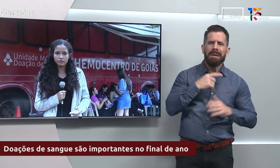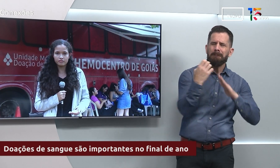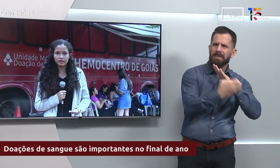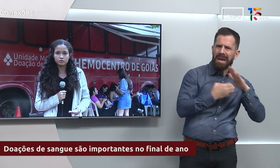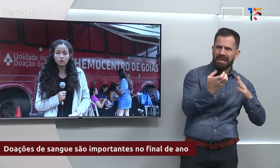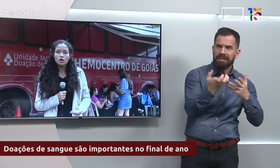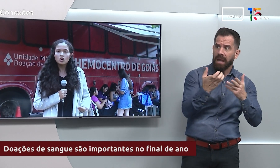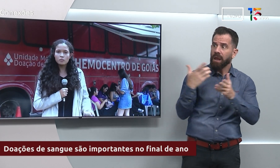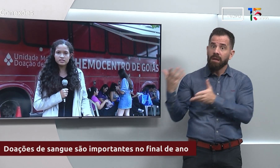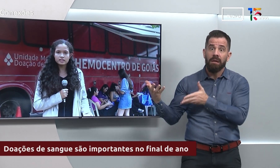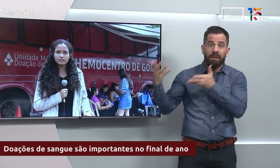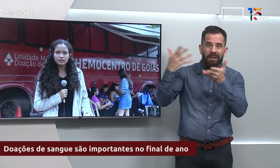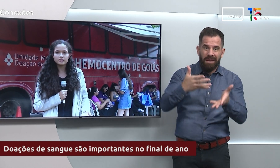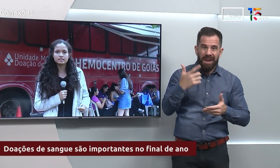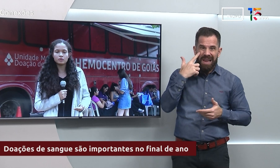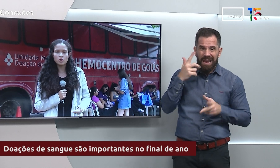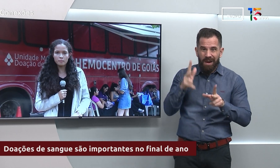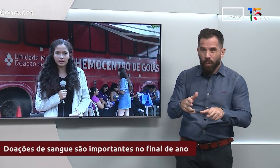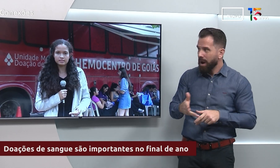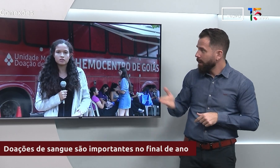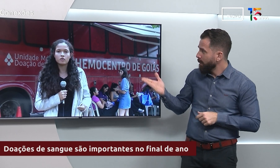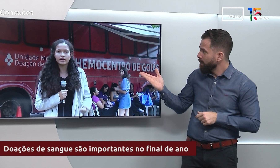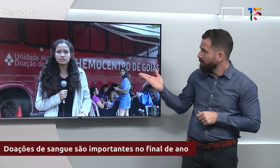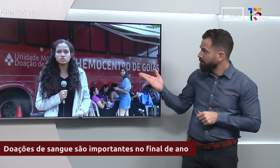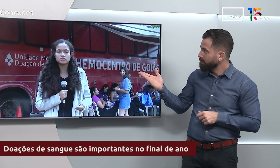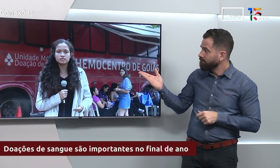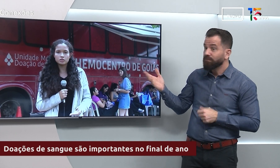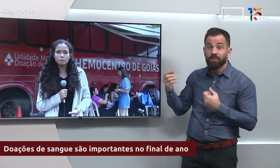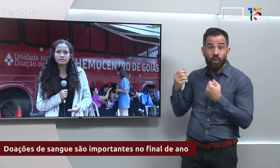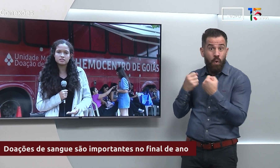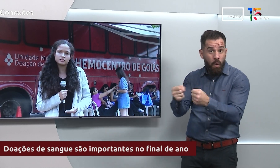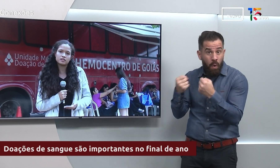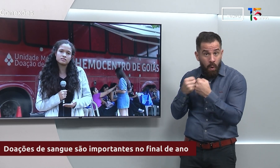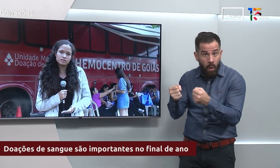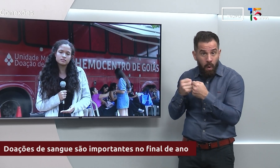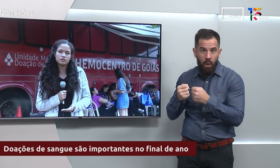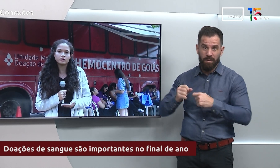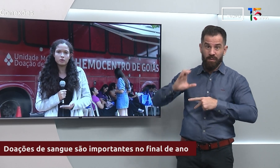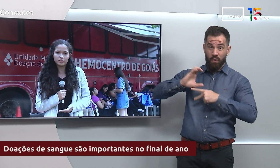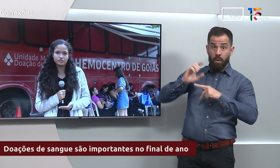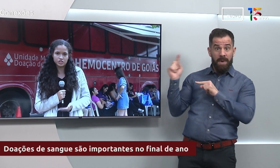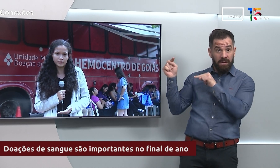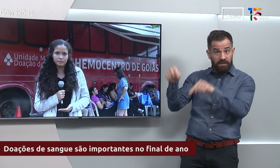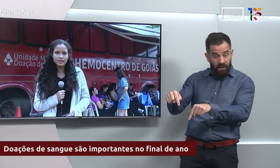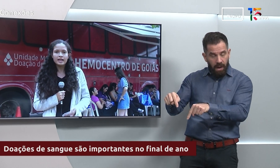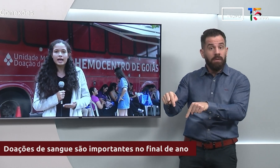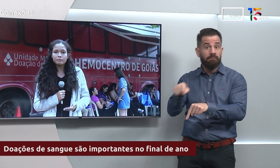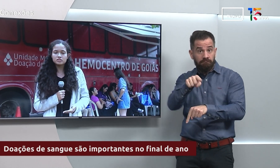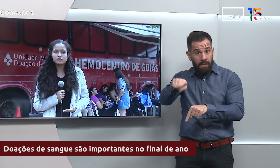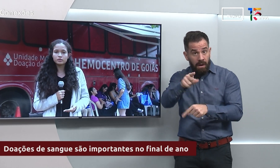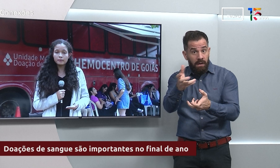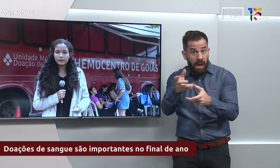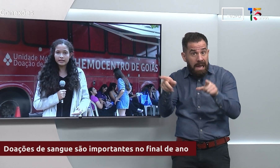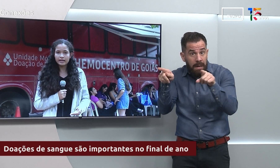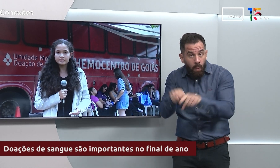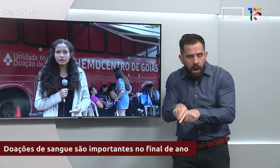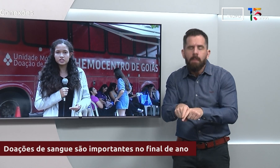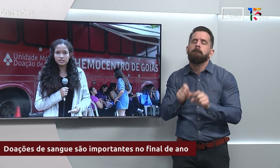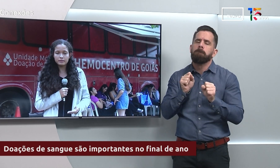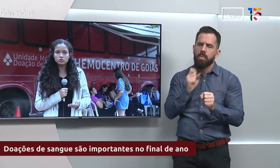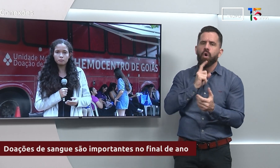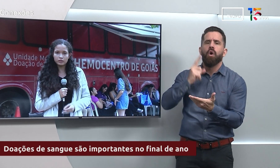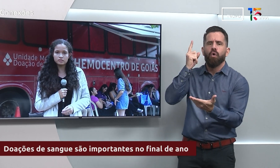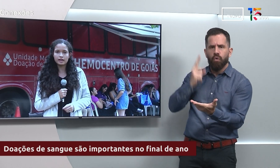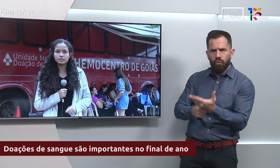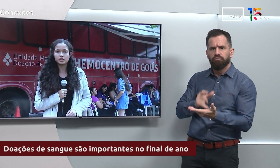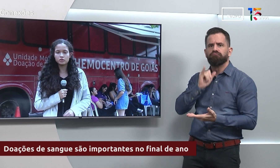seu evento, como esse aqui, que está no Compex, Congresso de Ensino, Pesquisa e Extensão da UFG, é possível também realizar o